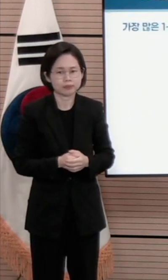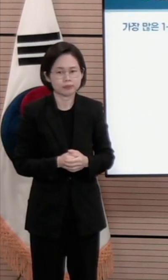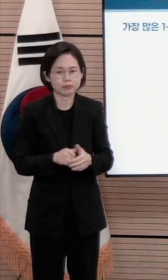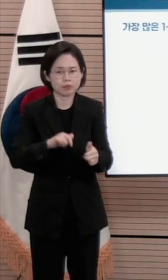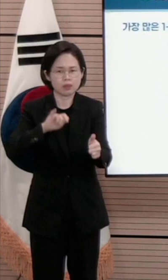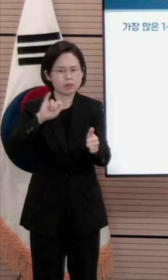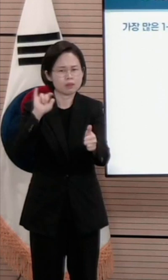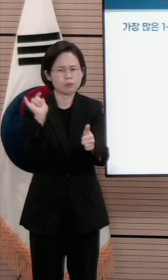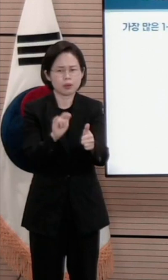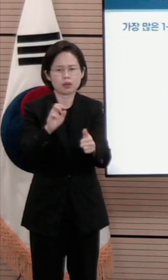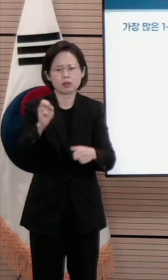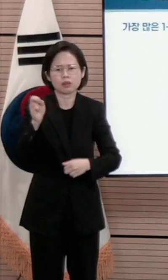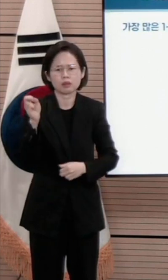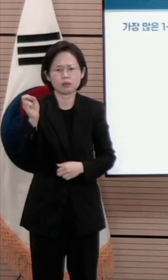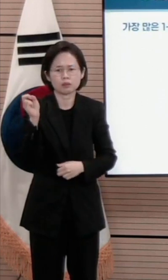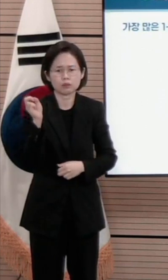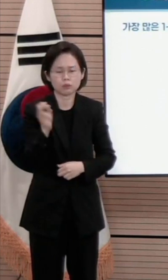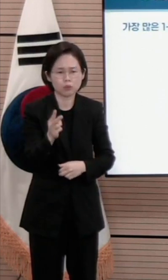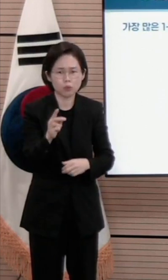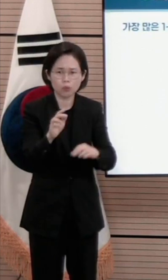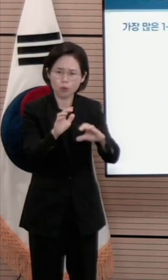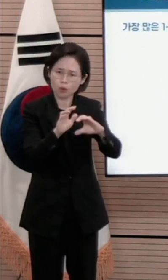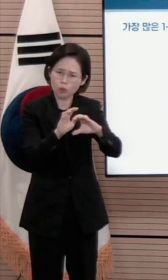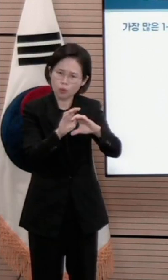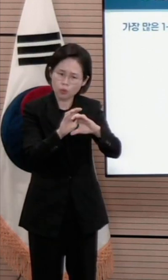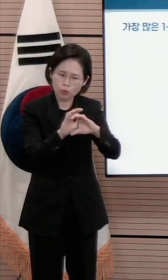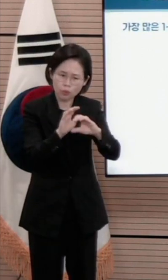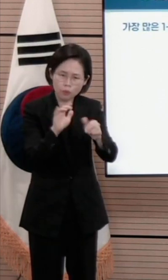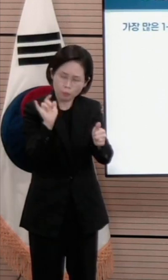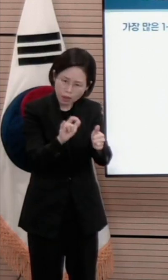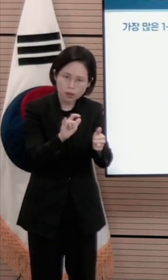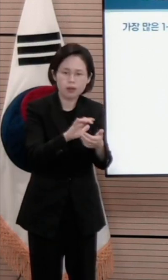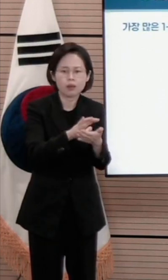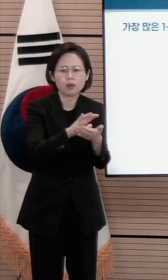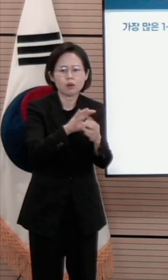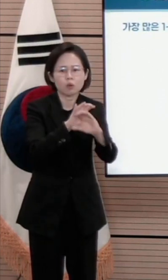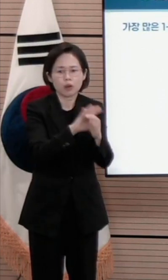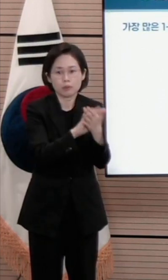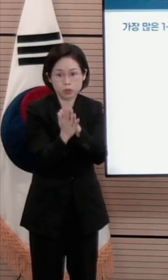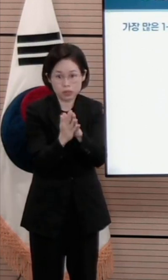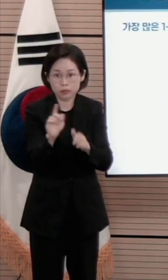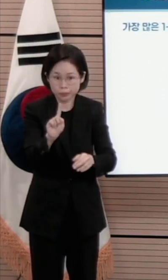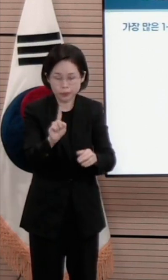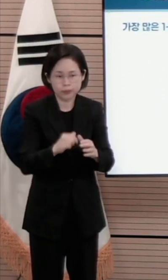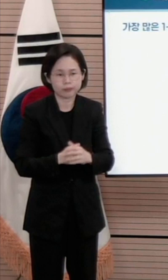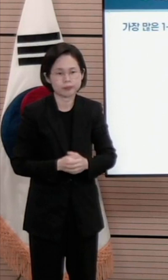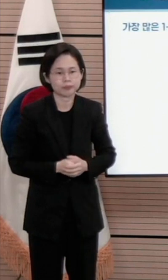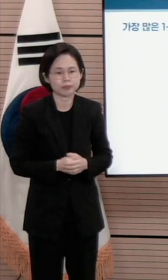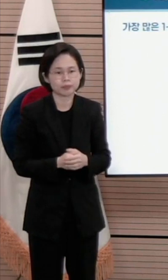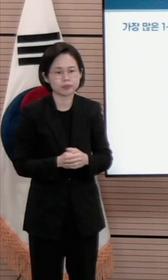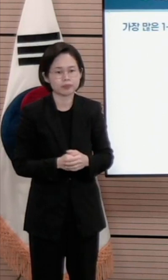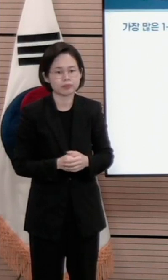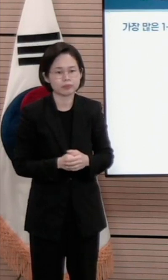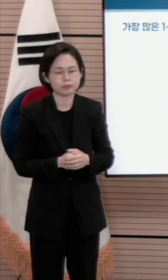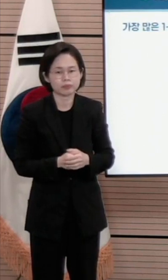사례의 변이 분포에 대한 자료입니다. 전체적으로 보셨을